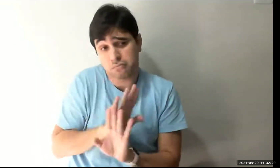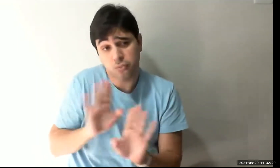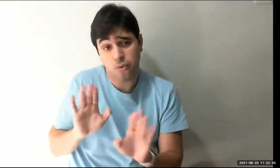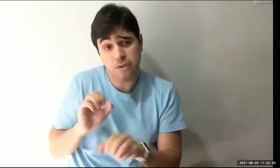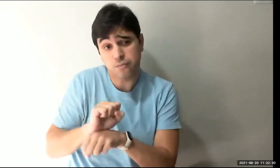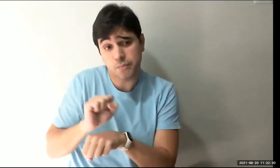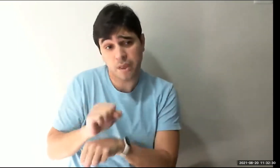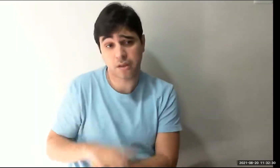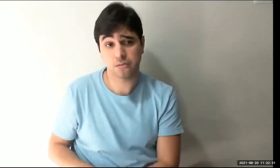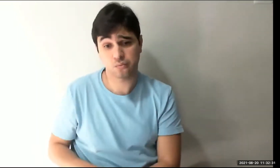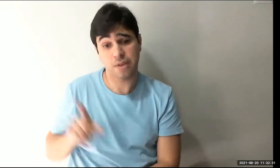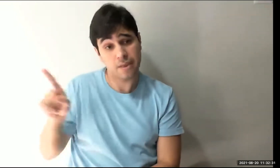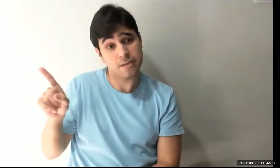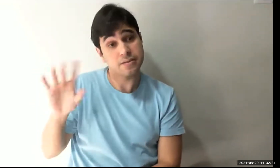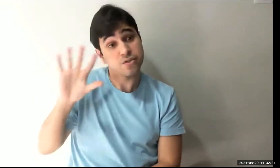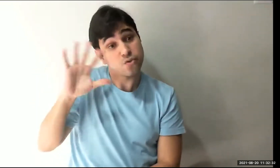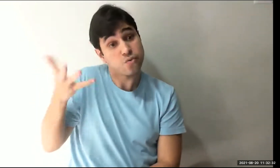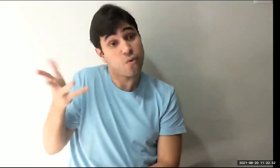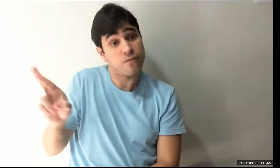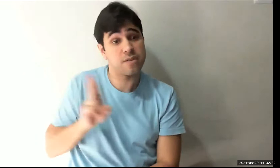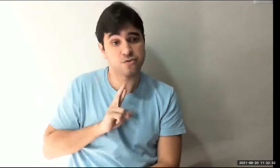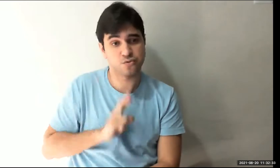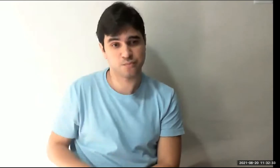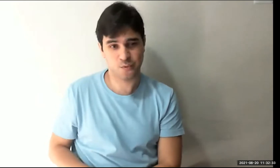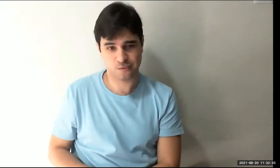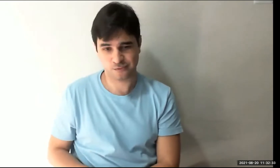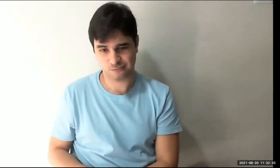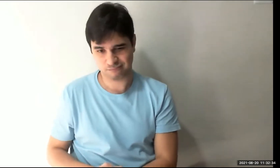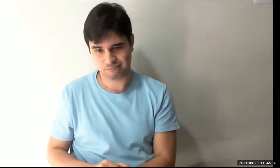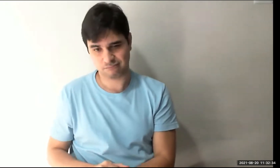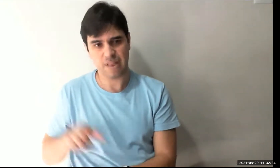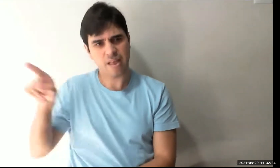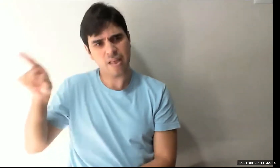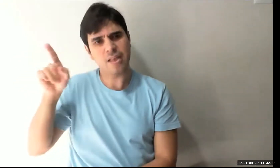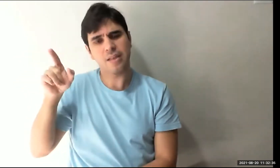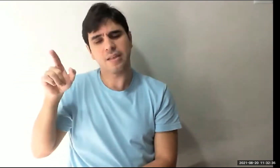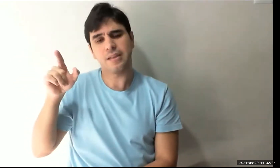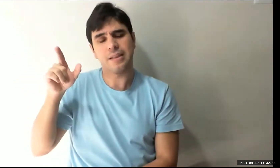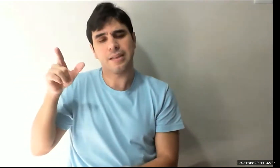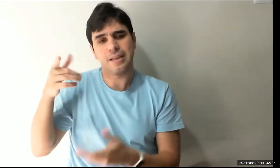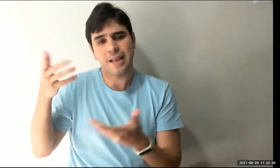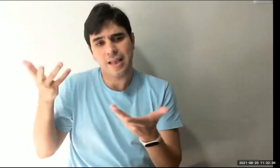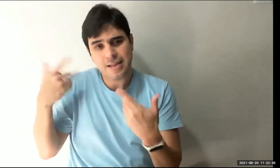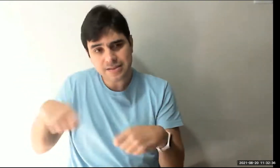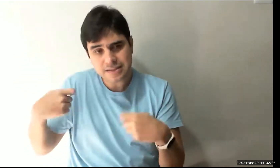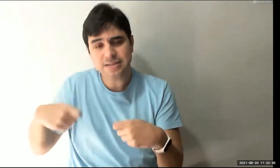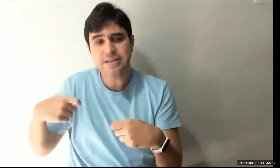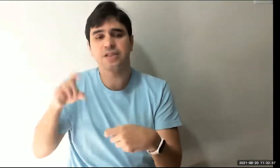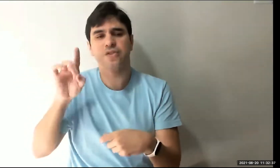A coordenadora já me conhece, ela sabe, mas eu sempre espero que as pessoas tenham interesse, me chamem. Eu